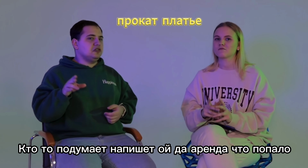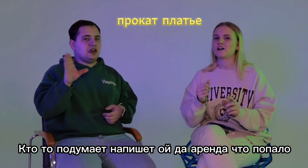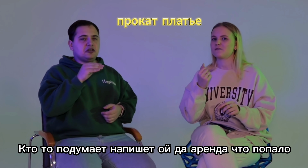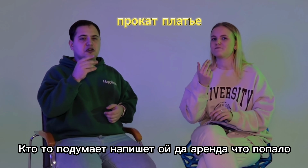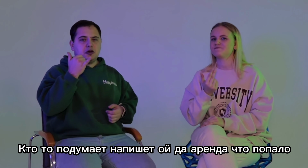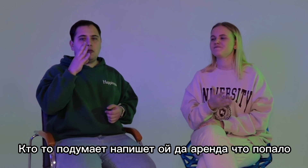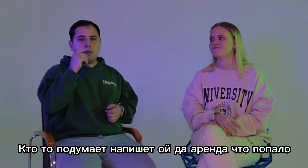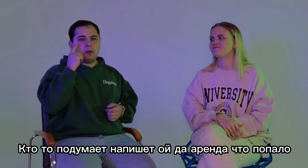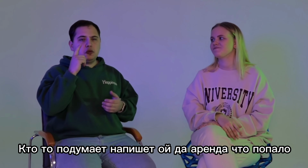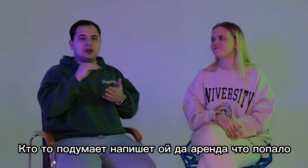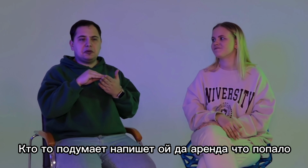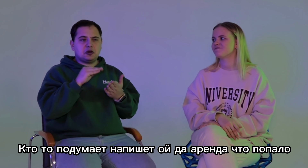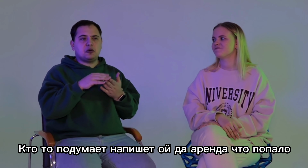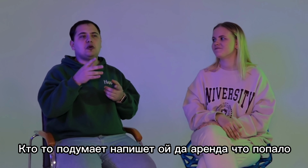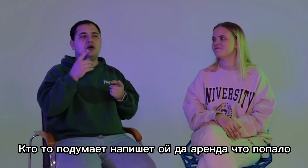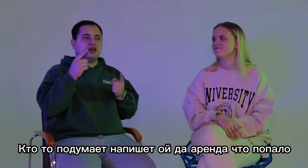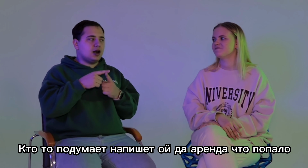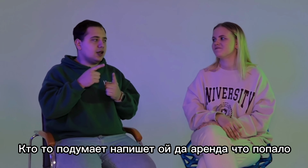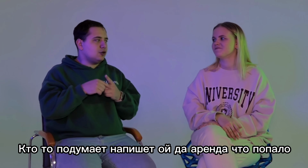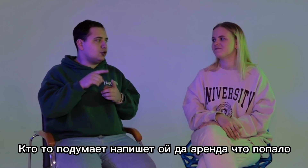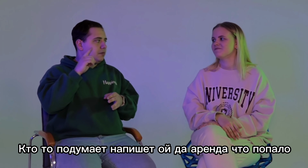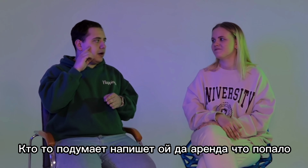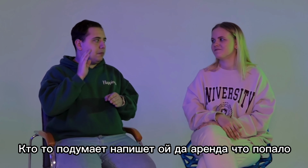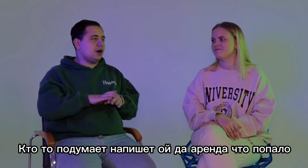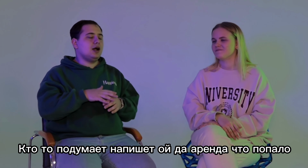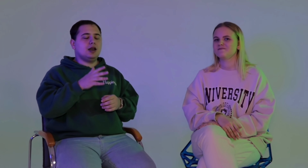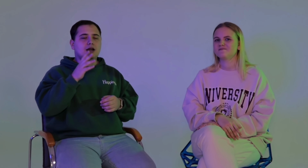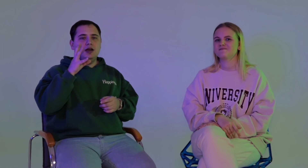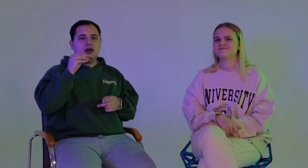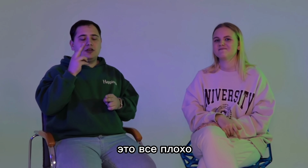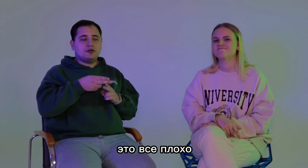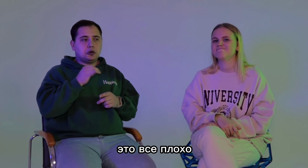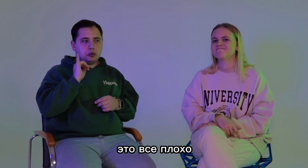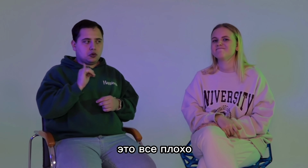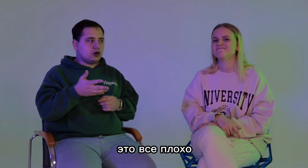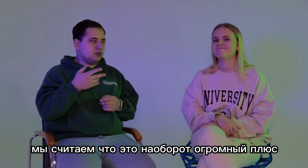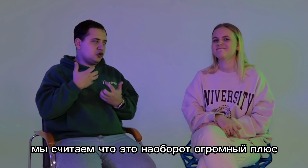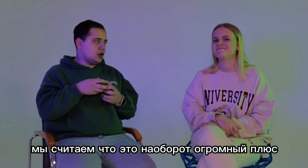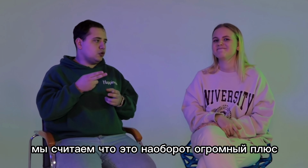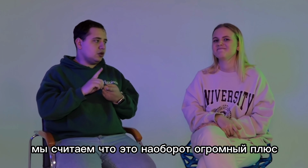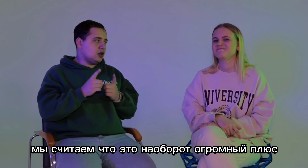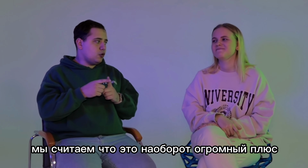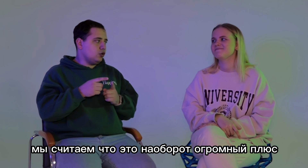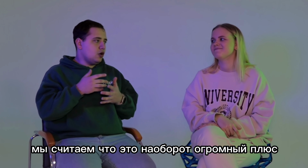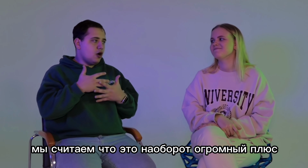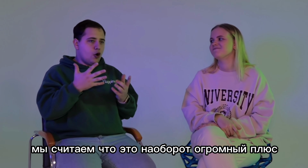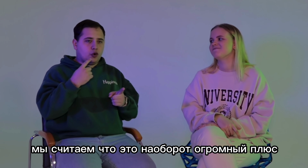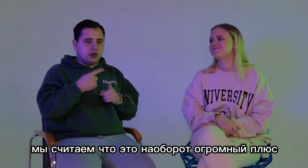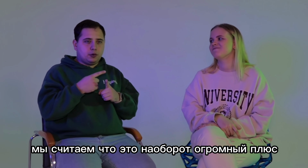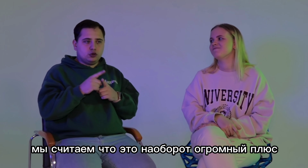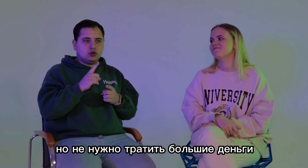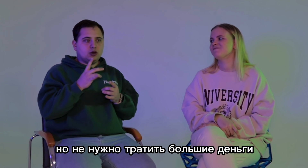есть, да. Некоторые сейчас могут подумать, написать, о, это аренда, все попало, это все плохо. Мы считаем, что это, наоборот, огромный плюс, что не